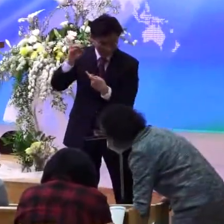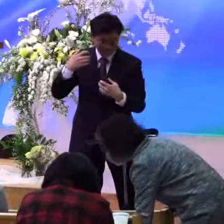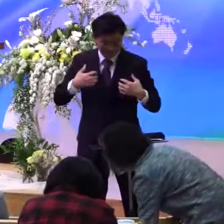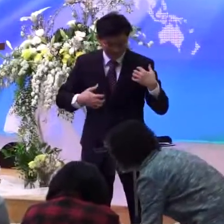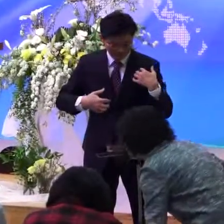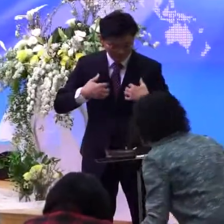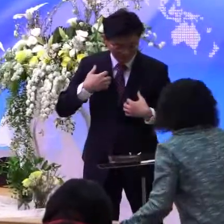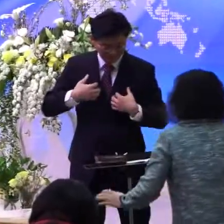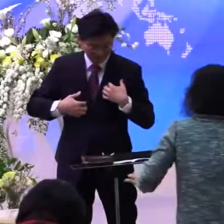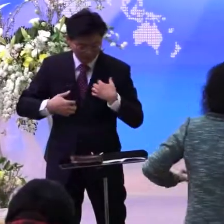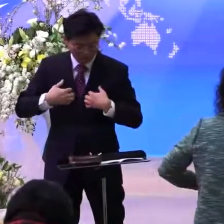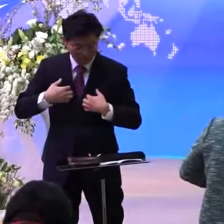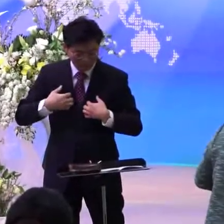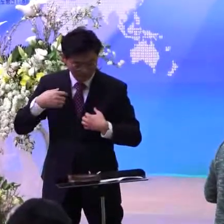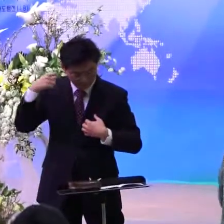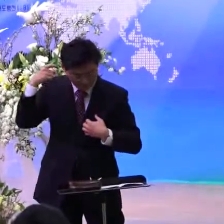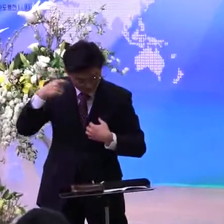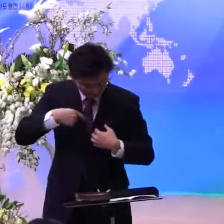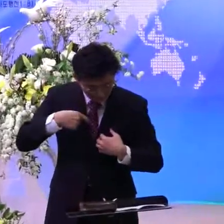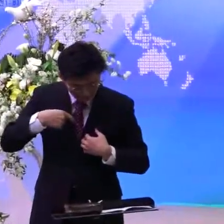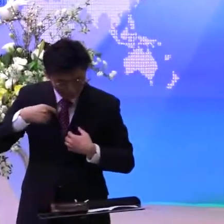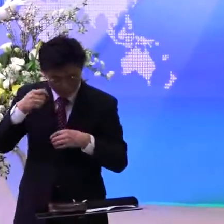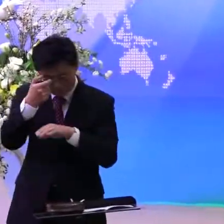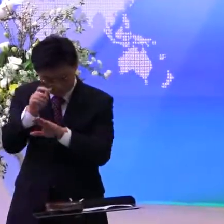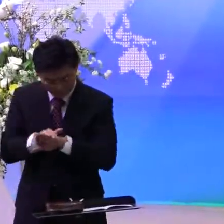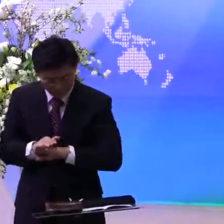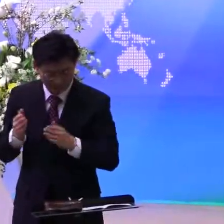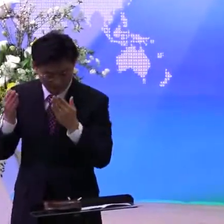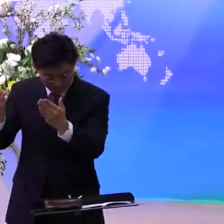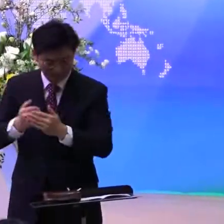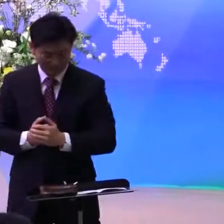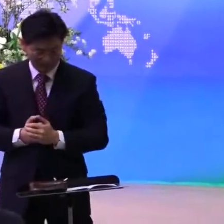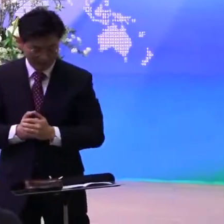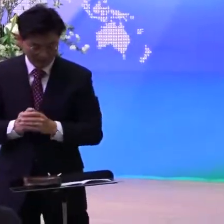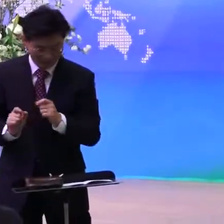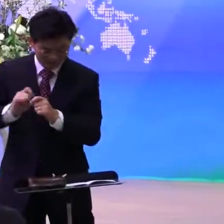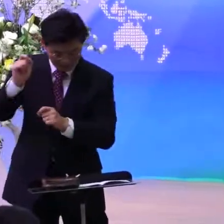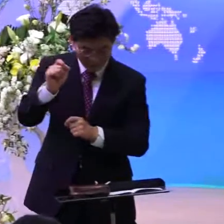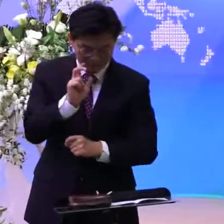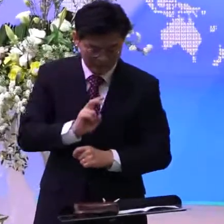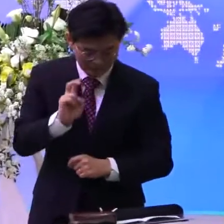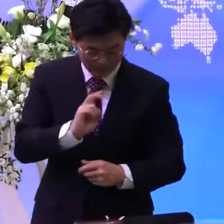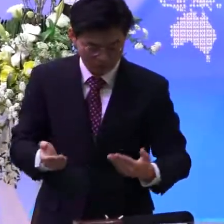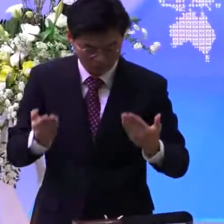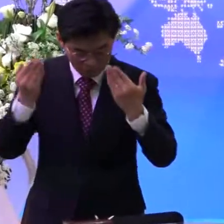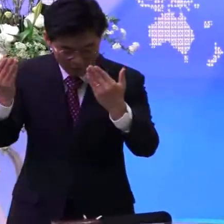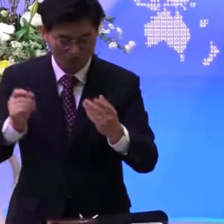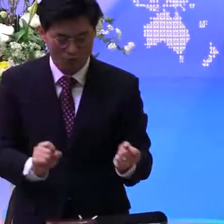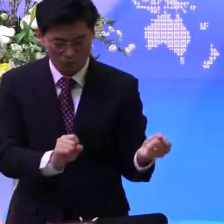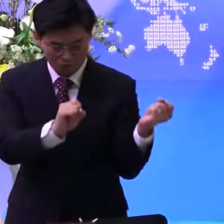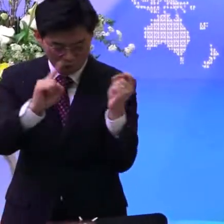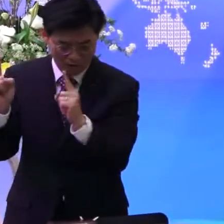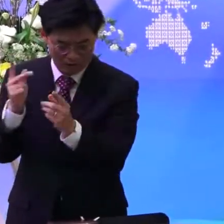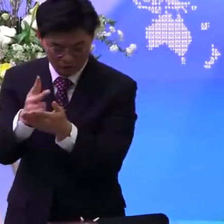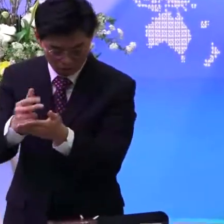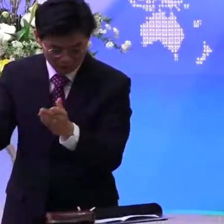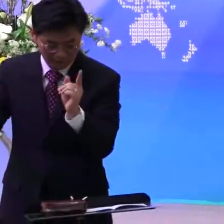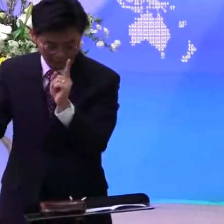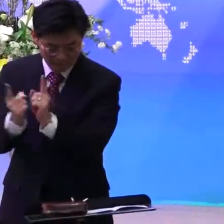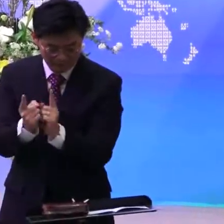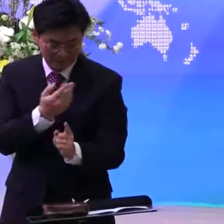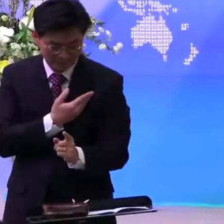경배를 드립니다. 부활의 주님을 영원부터 영원까지 찬양하며 부활의 주님을 만난 제자들처럼 오늘 이